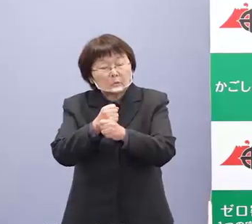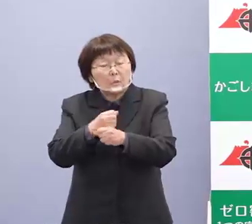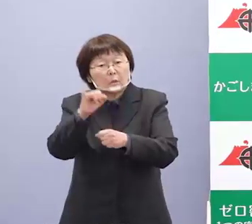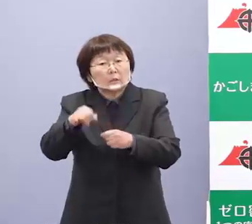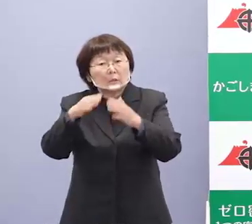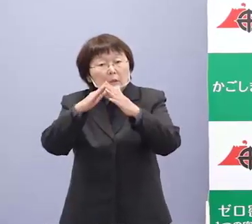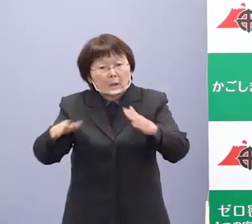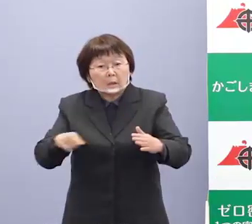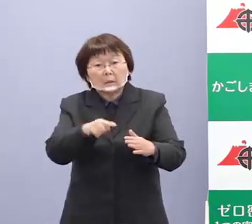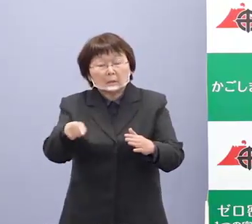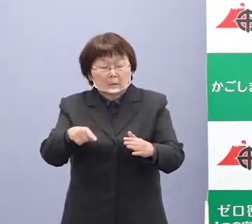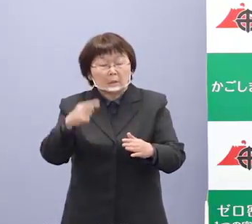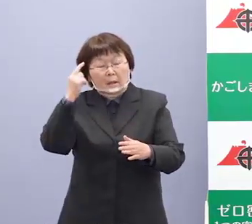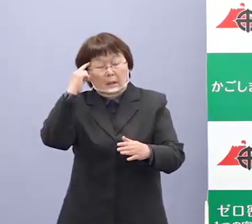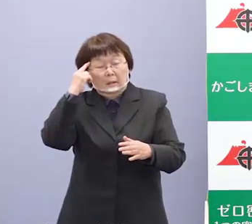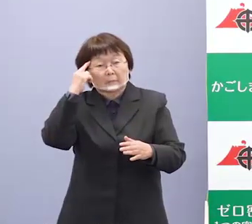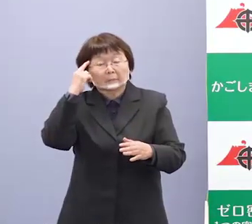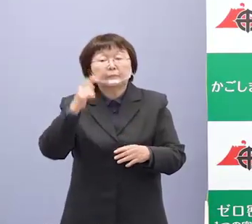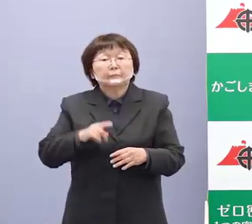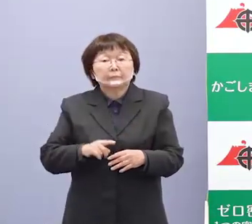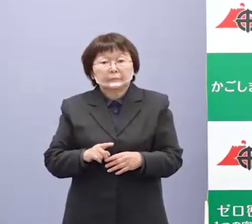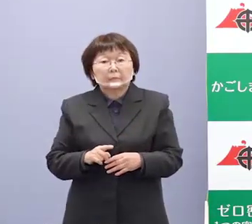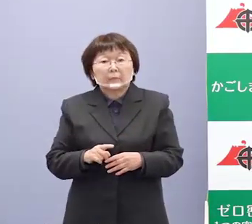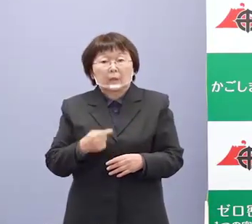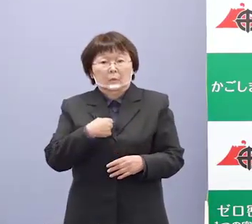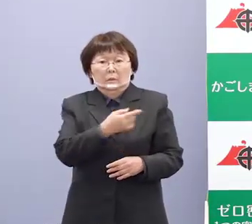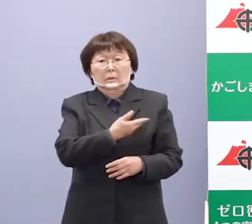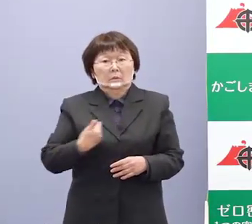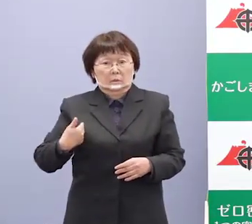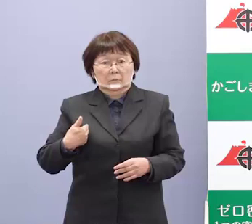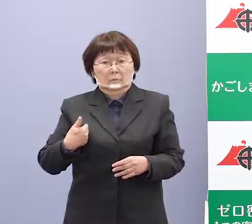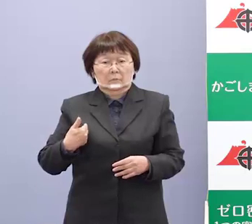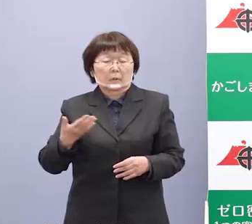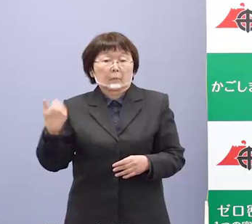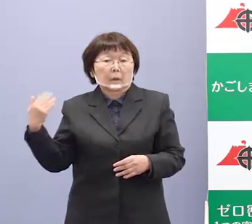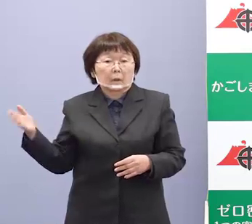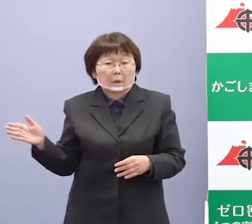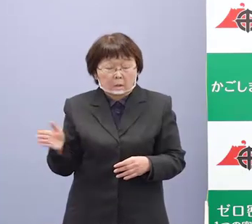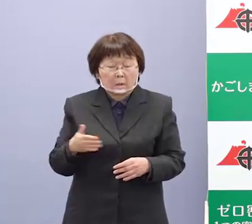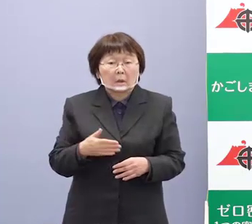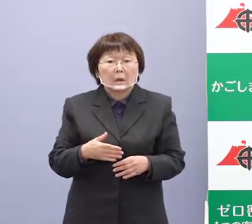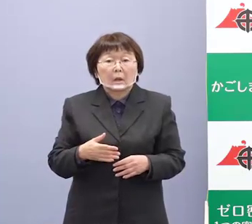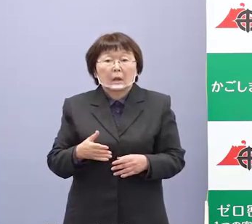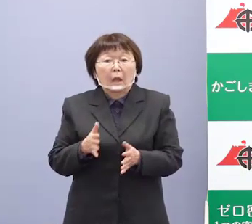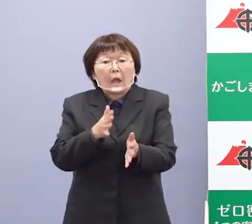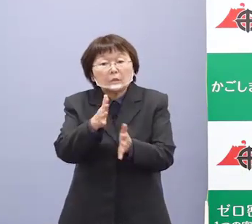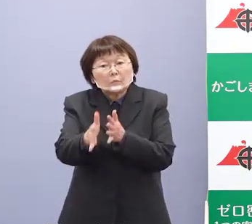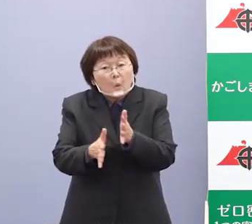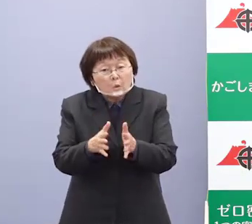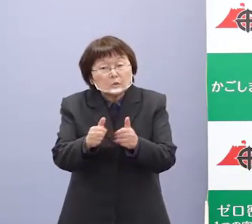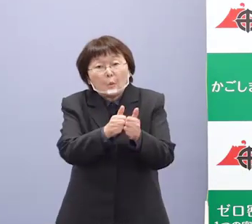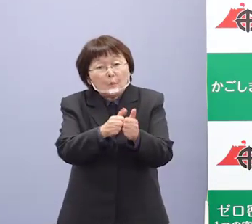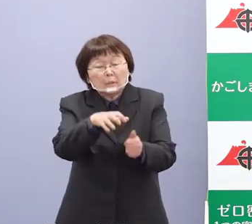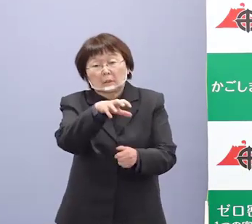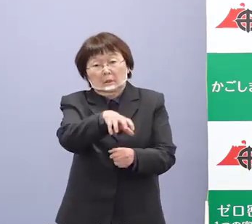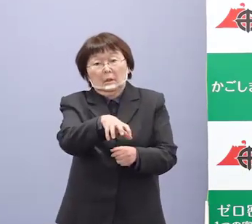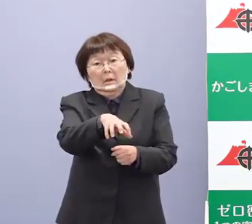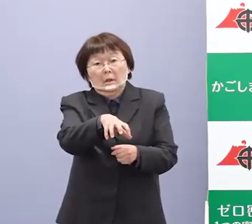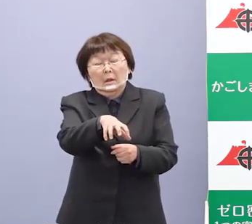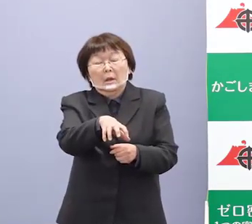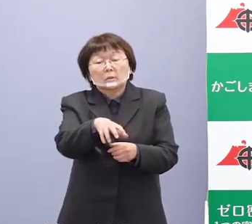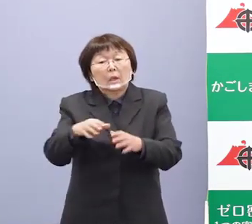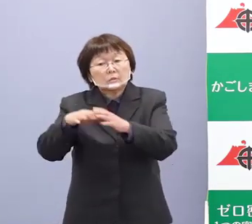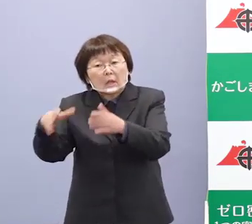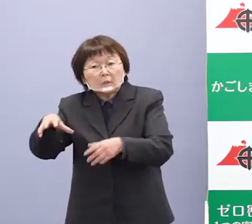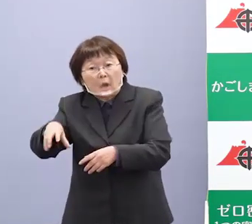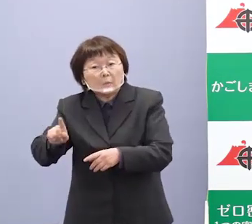したいというふうに思っております。と申しますのが、我々としても従前よりスポーツコンベンションセンターがどう、そしてスタジアムが